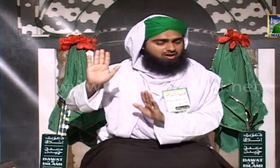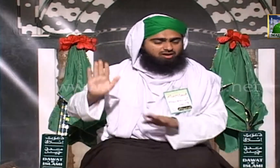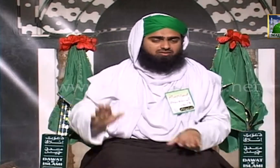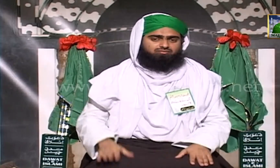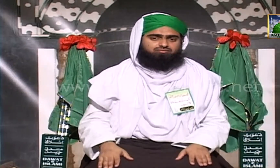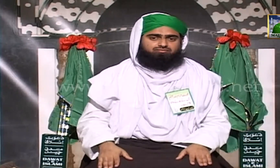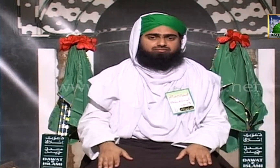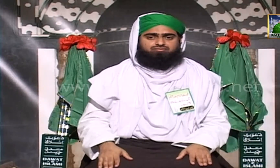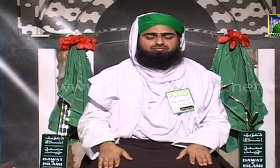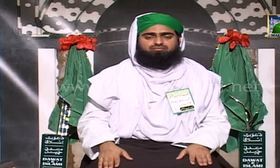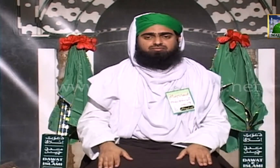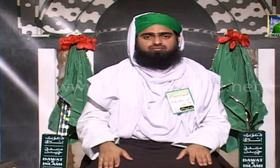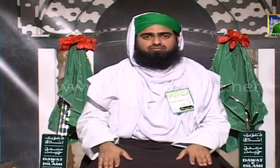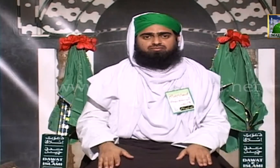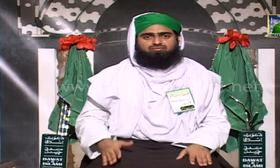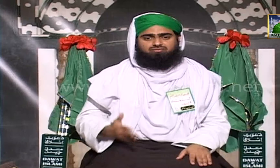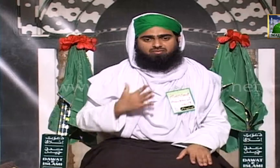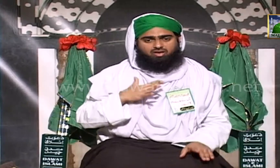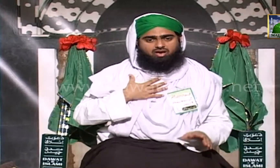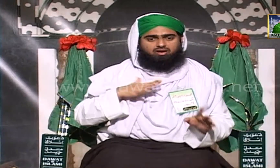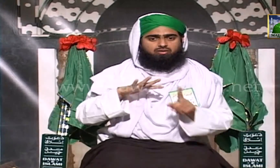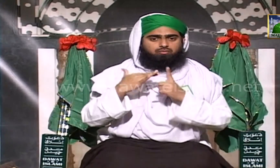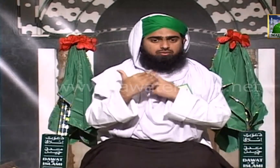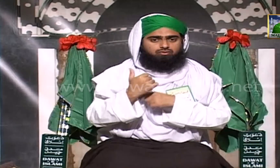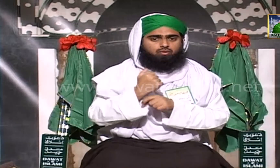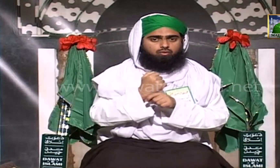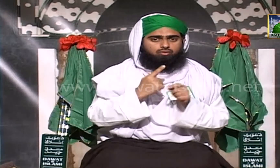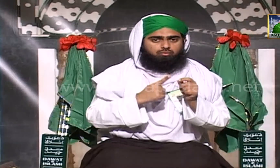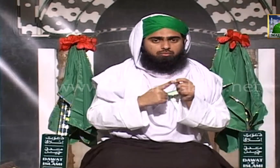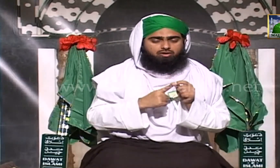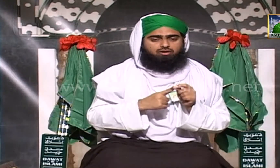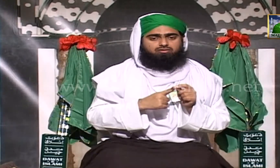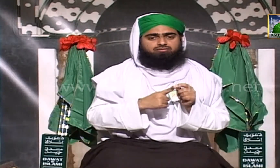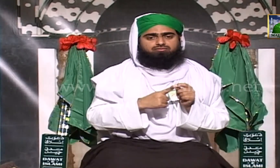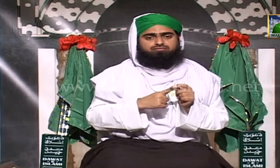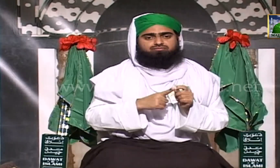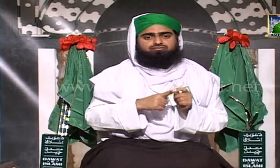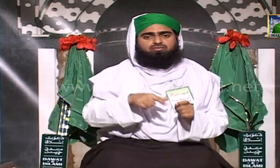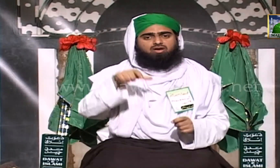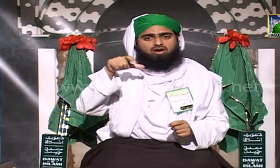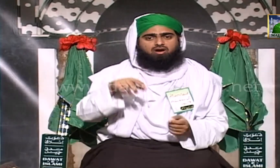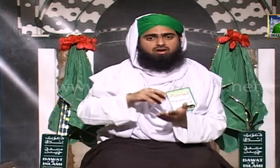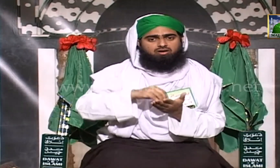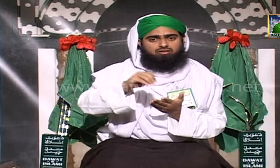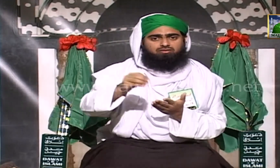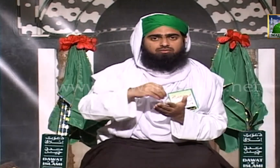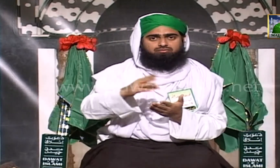ہوں گے مکتبۃ المدینہ کے. میرے مرشد غوث پاک کے ایصال ثواب کی نیت